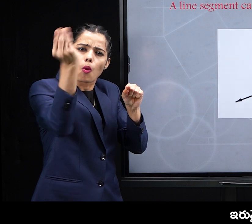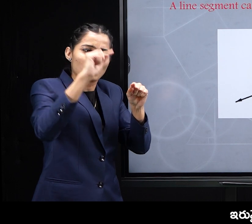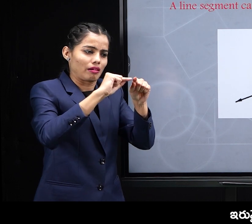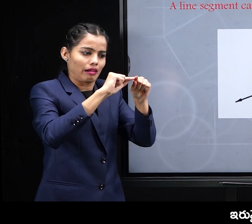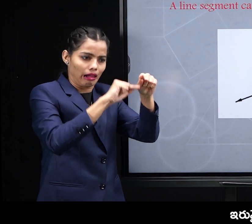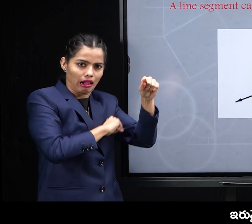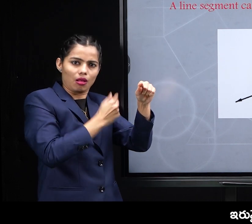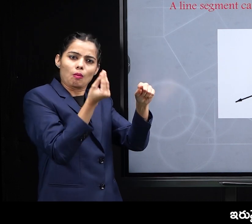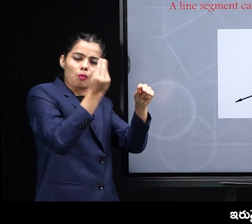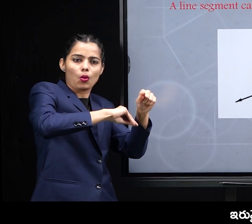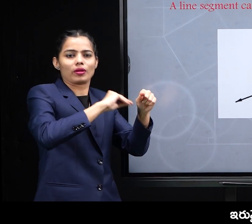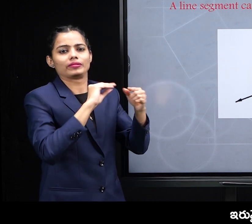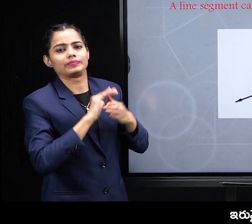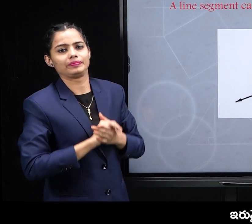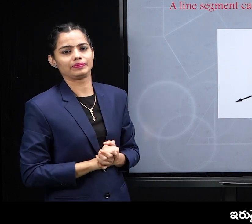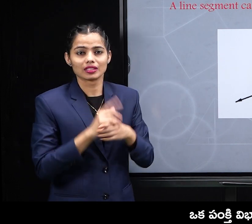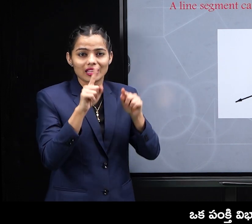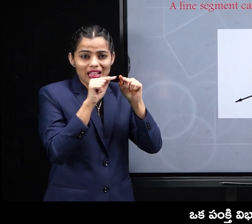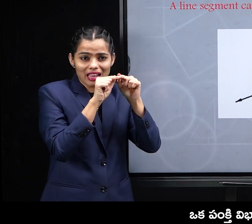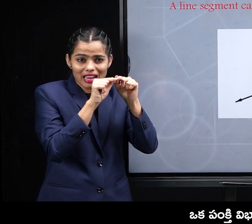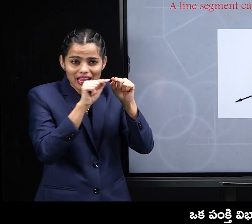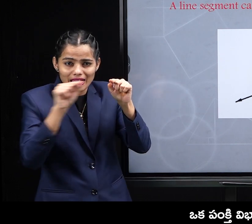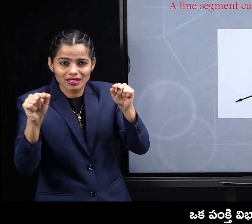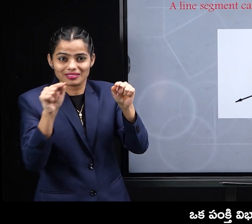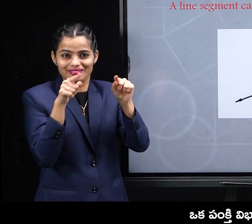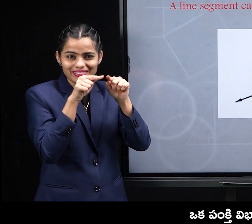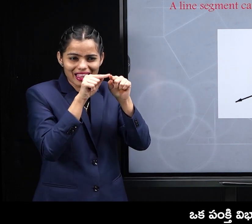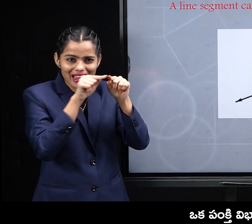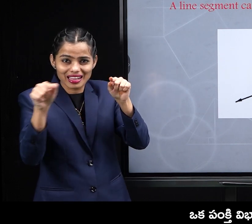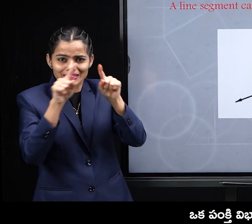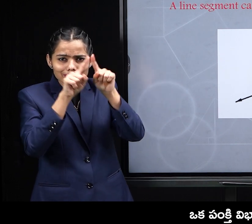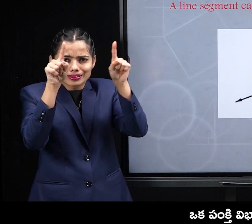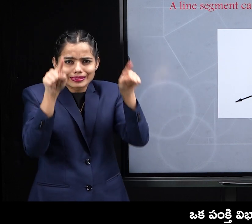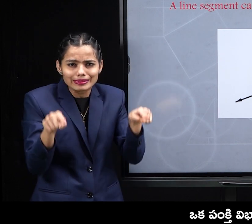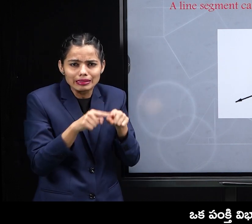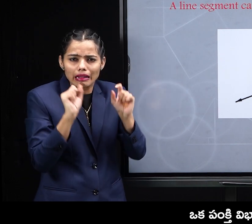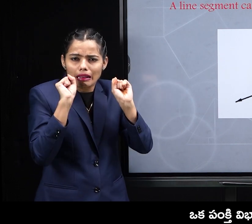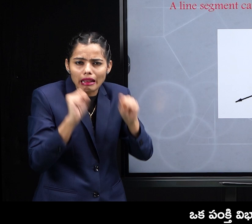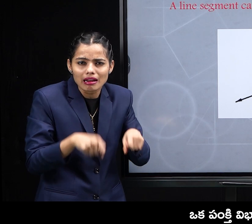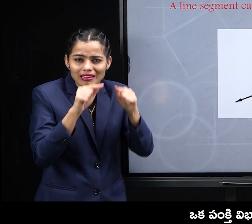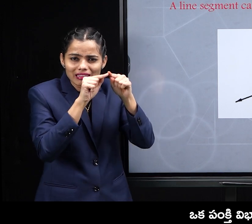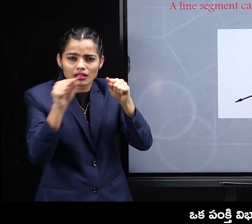विस्तरिम्च वच्चु। वकपंग्ति विभागान्नी एदी सलोनैना विस्तरिम्ची